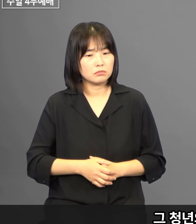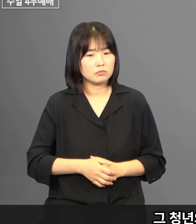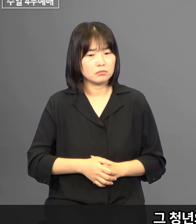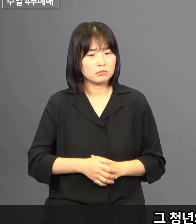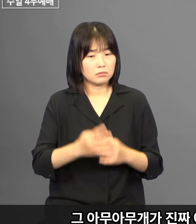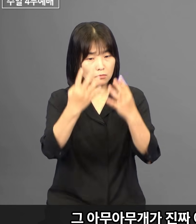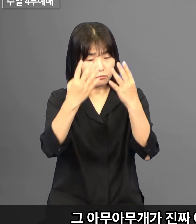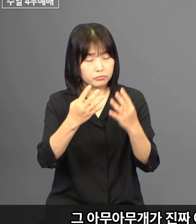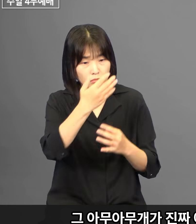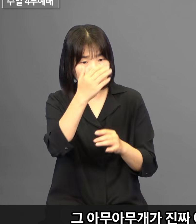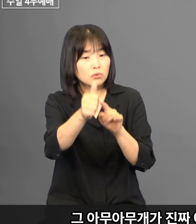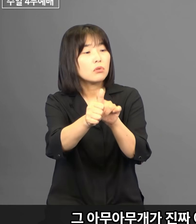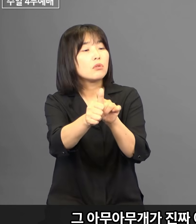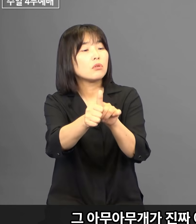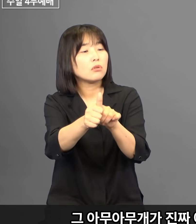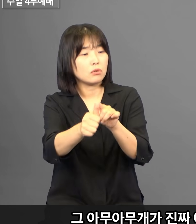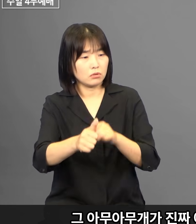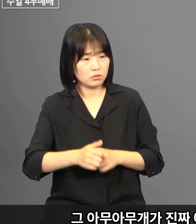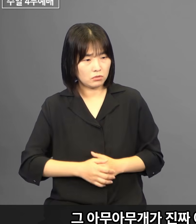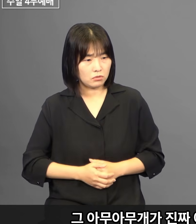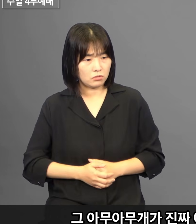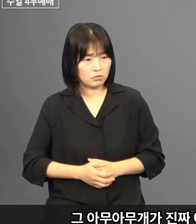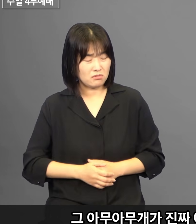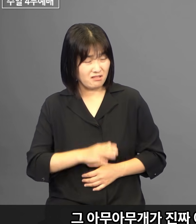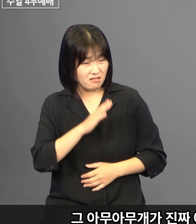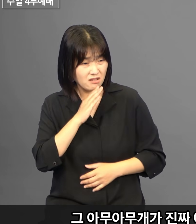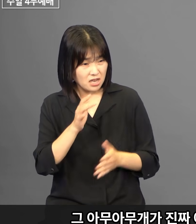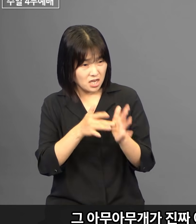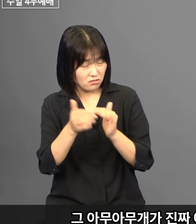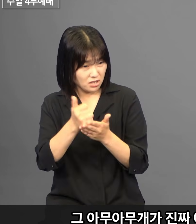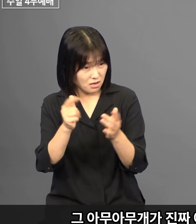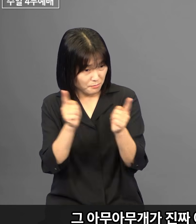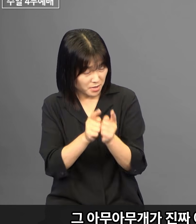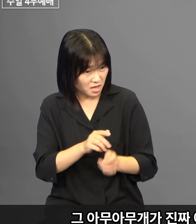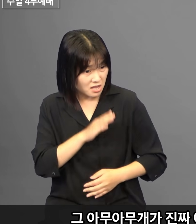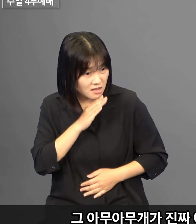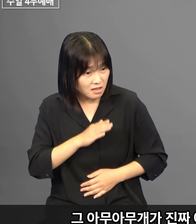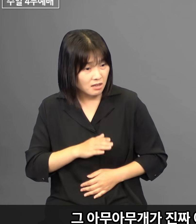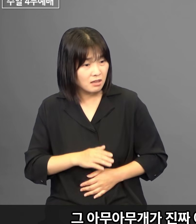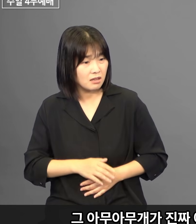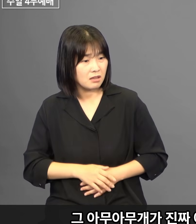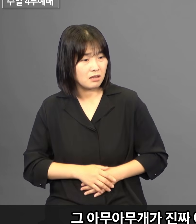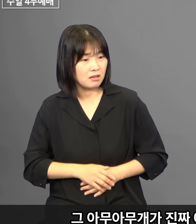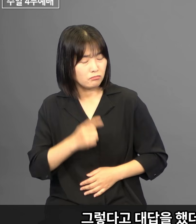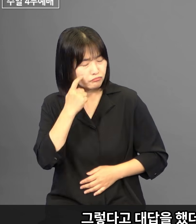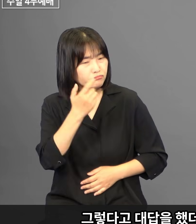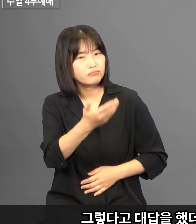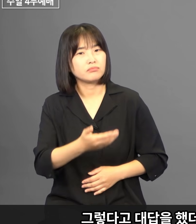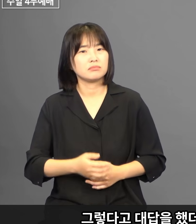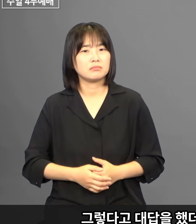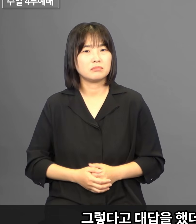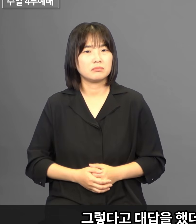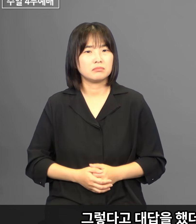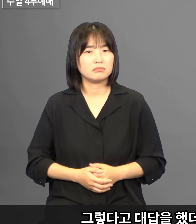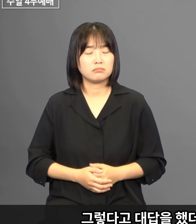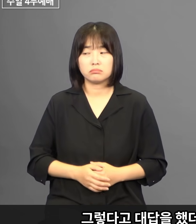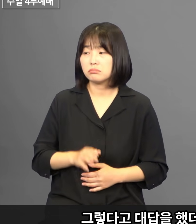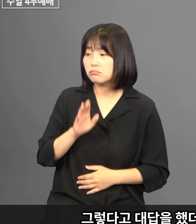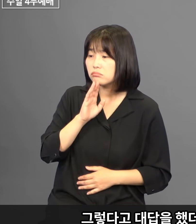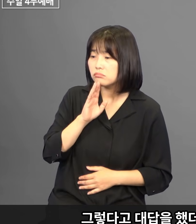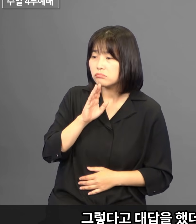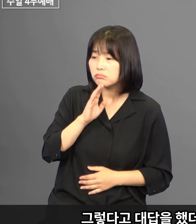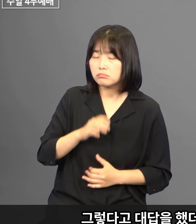대면서 그 아무개가 진짜 예수님을 만났습니까? 묻더래요. 그렇다고 대답을